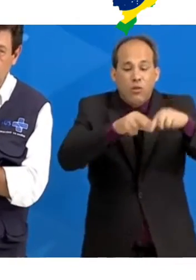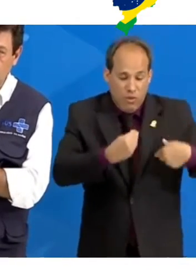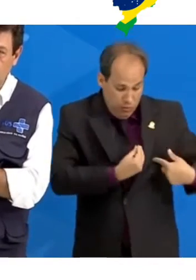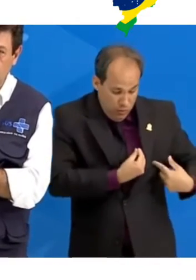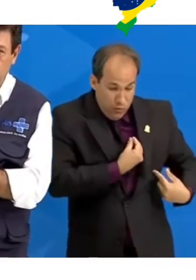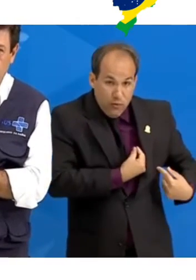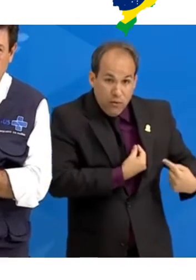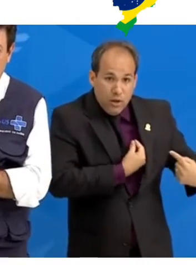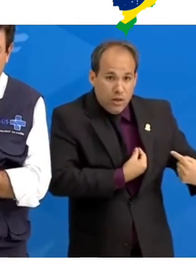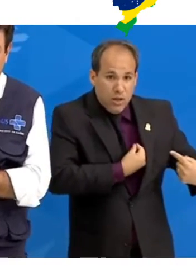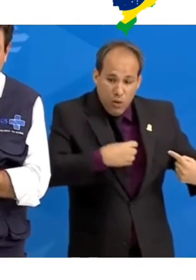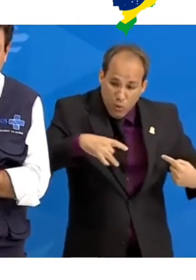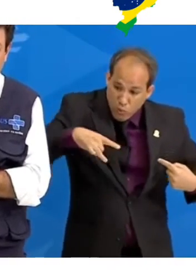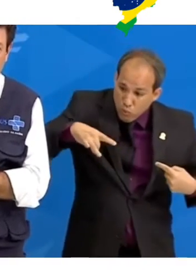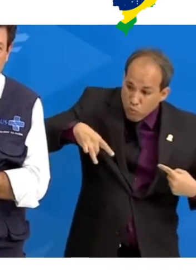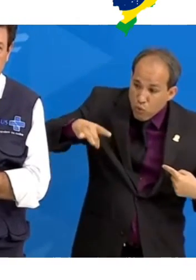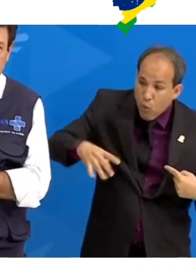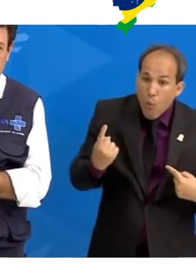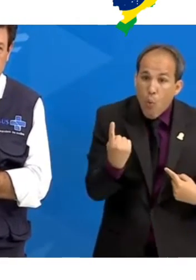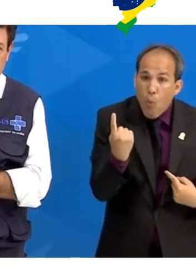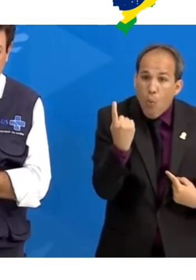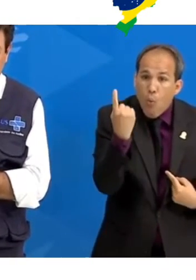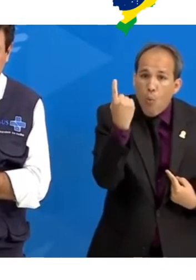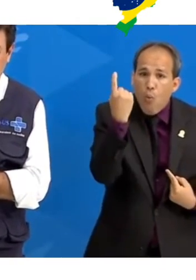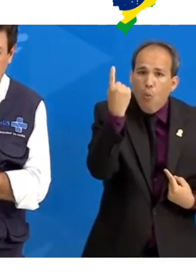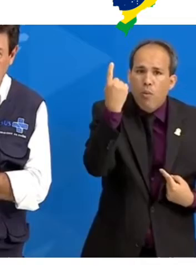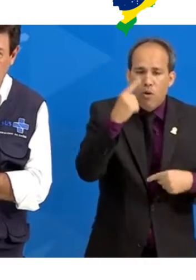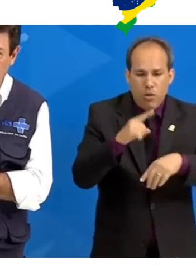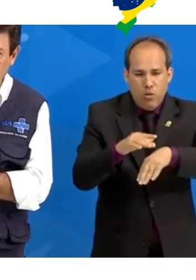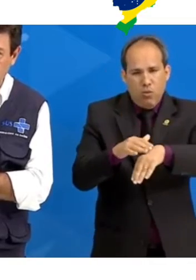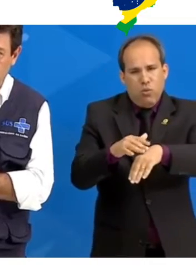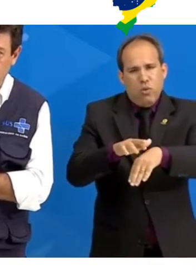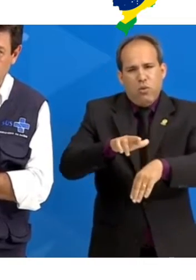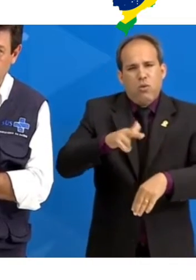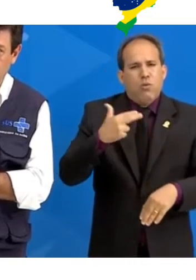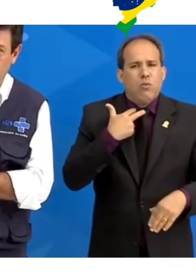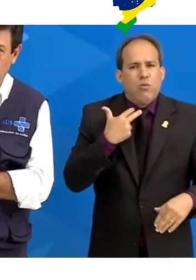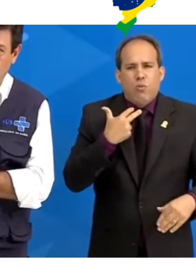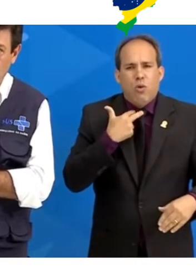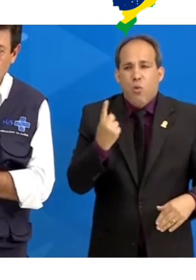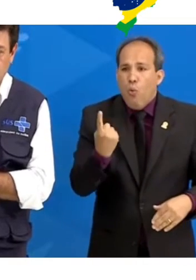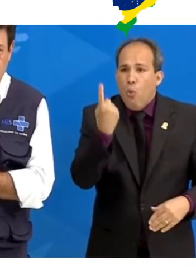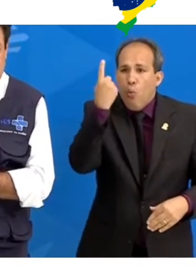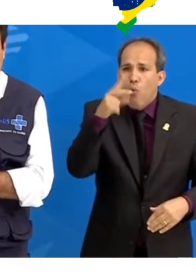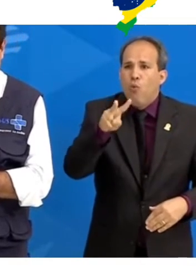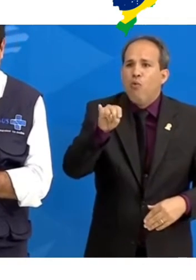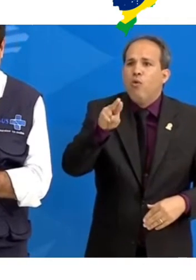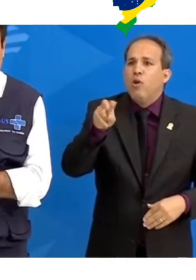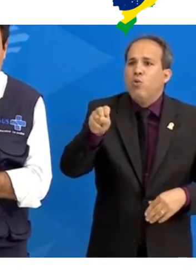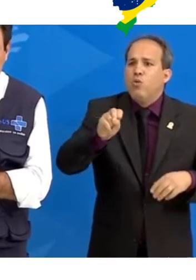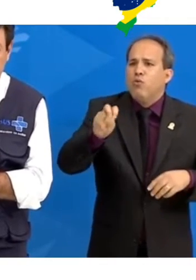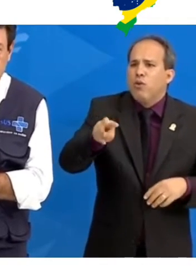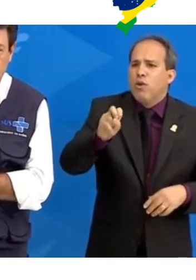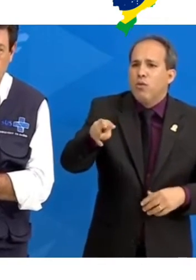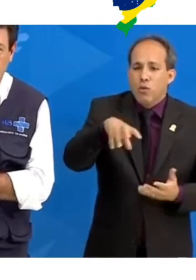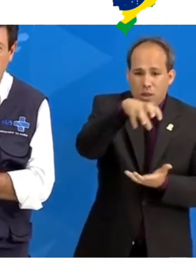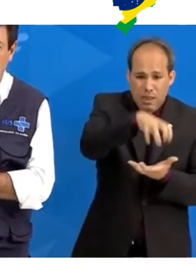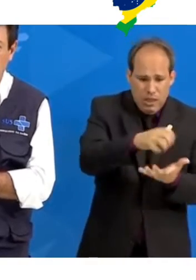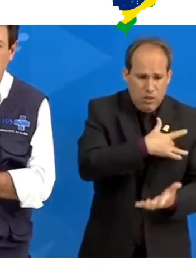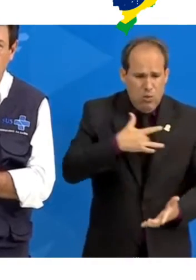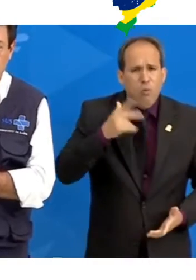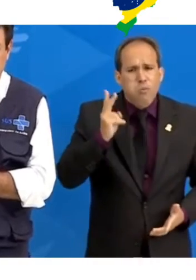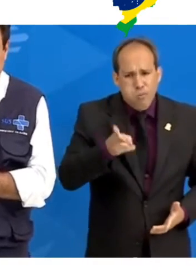se resume a uma doença, a um vírus. O sistema de saúde continua